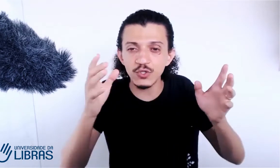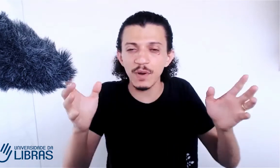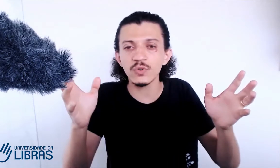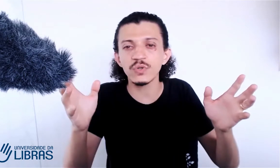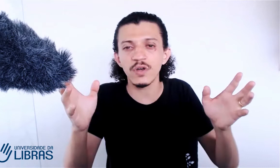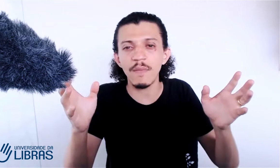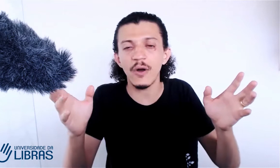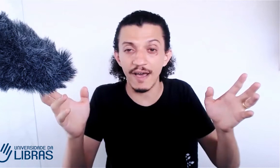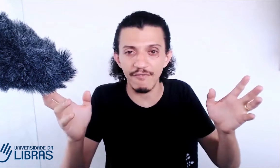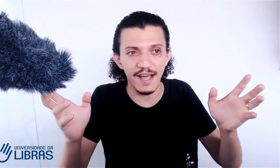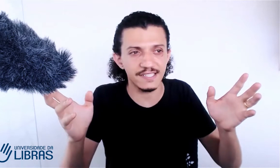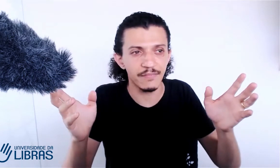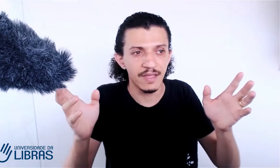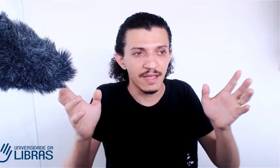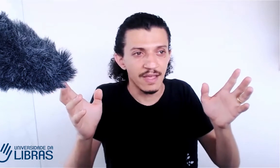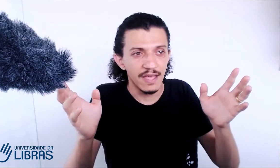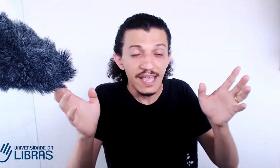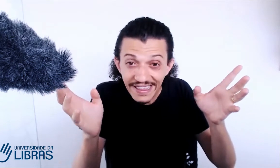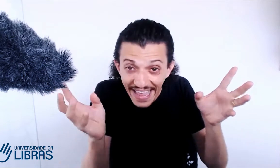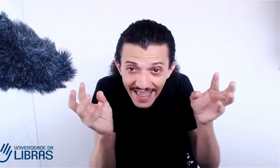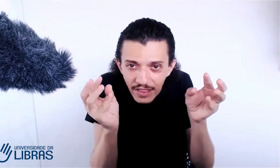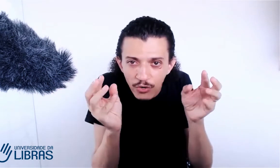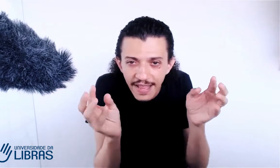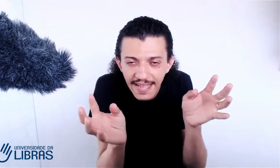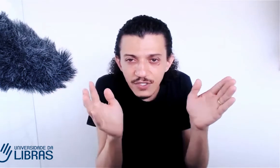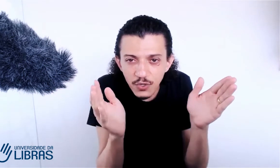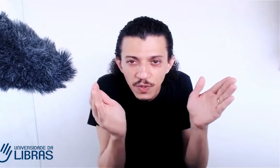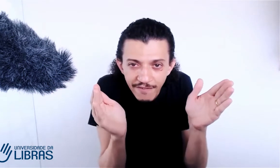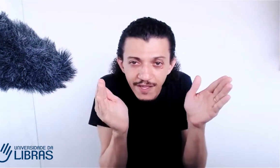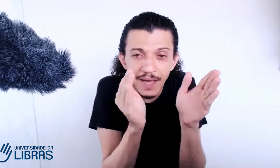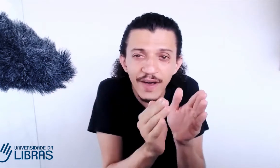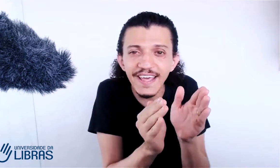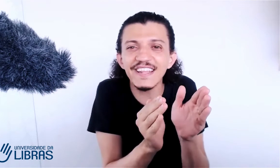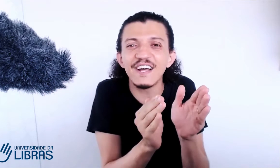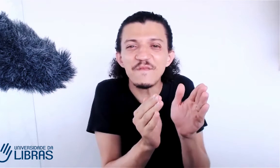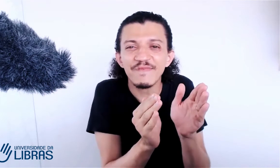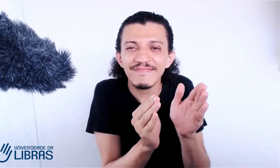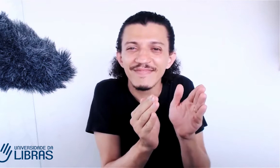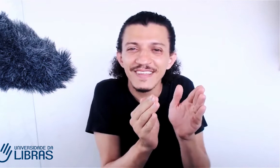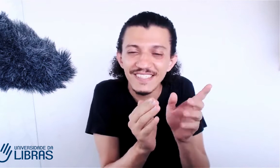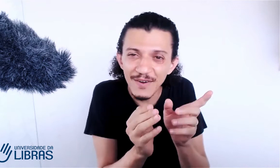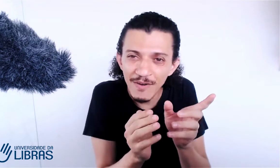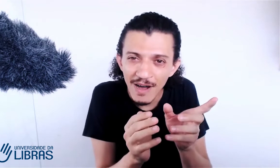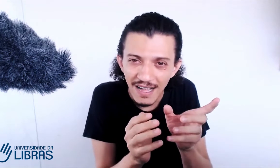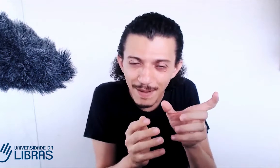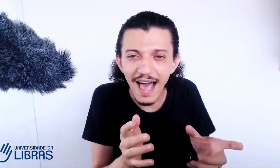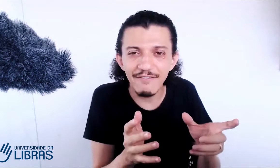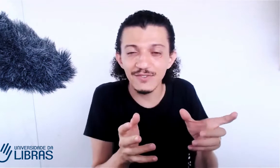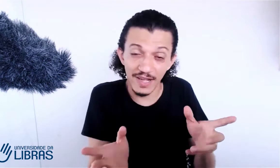uma construção maior que é a frase. E dentro dessa estrutura aí fica menor ainda, que são as palavras. No caso